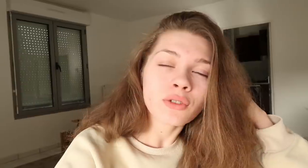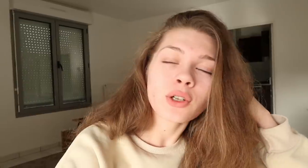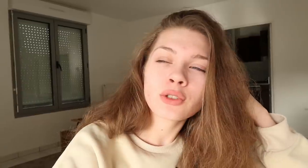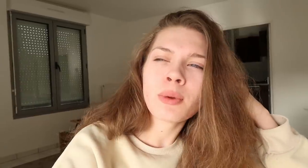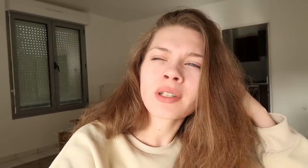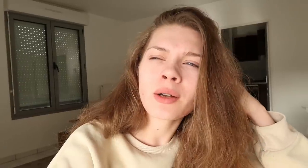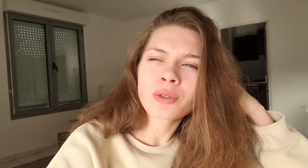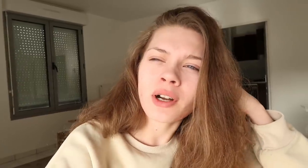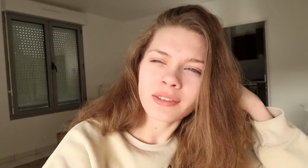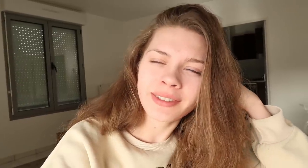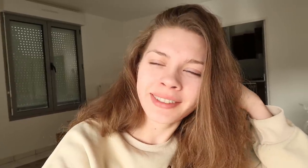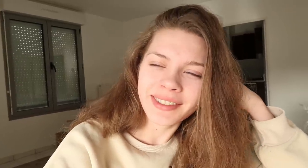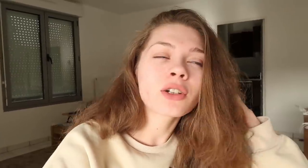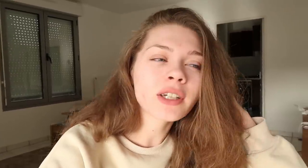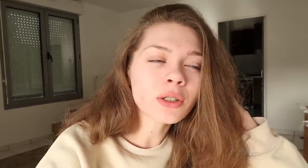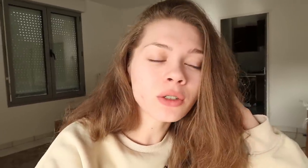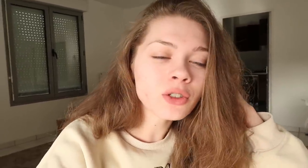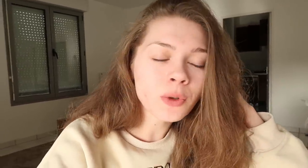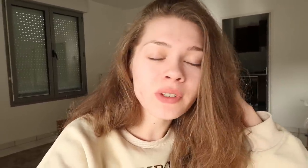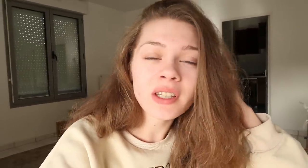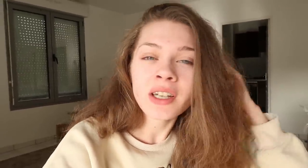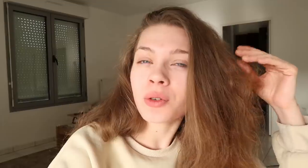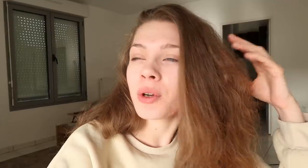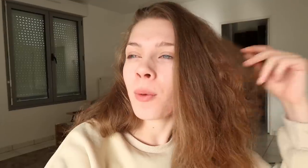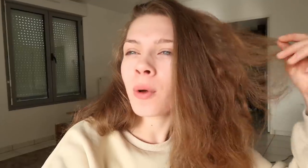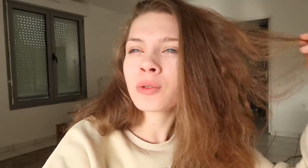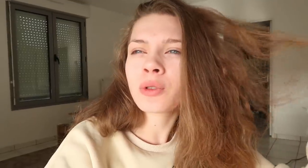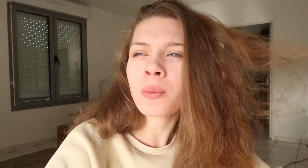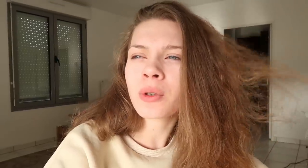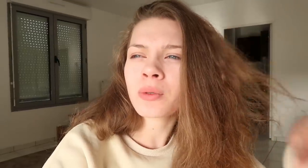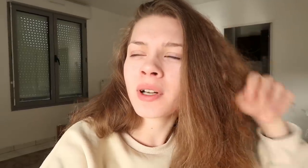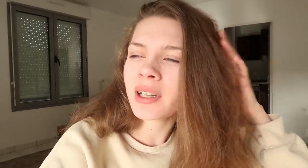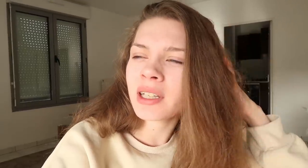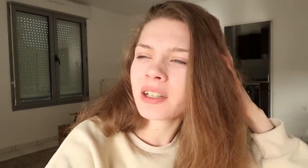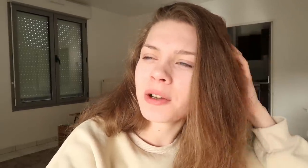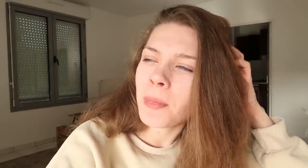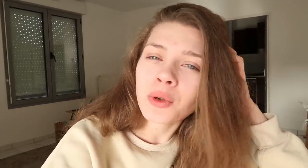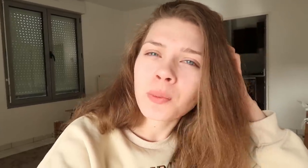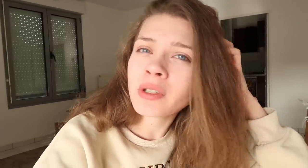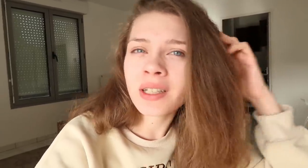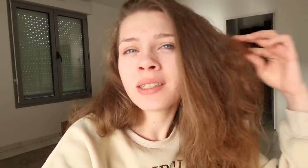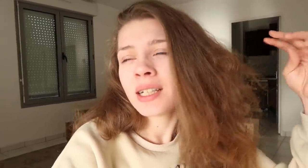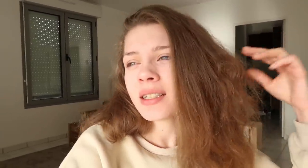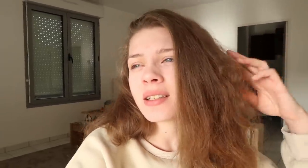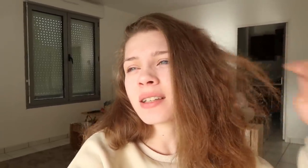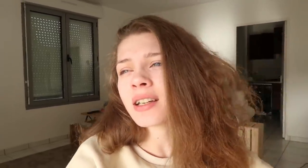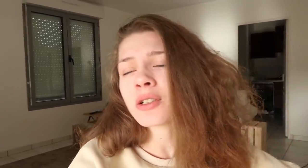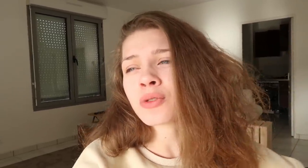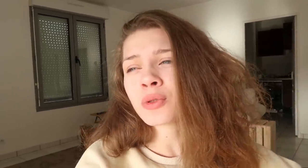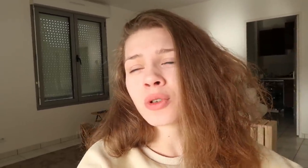vlog du burn-out, quoi. Il y a encore quelques temps, je pensais que prendre du temps pour soi et se reposer, c'était se foutre